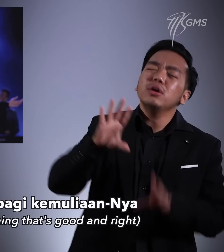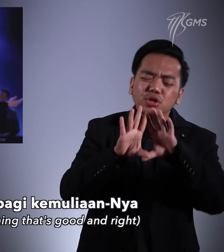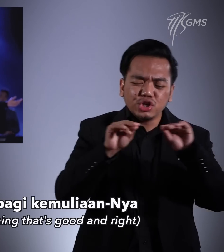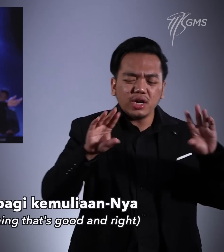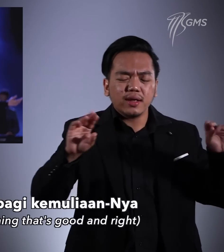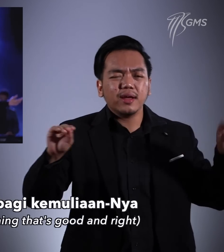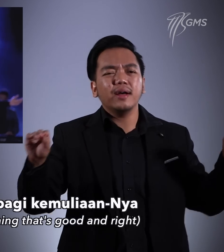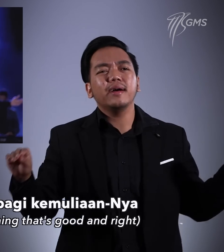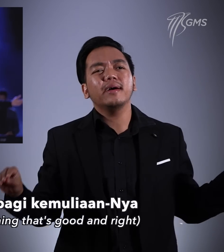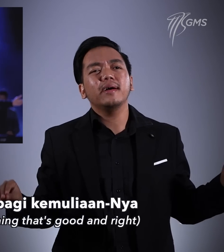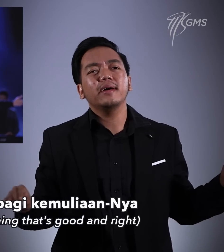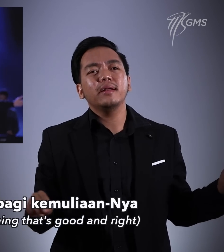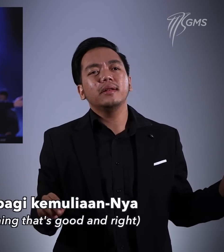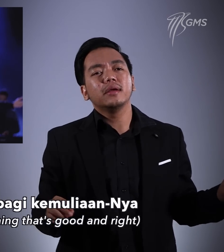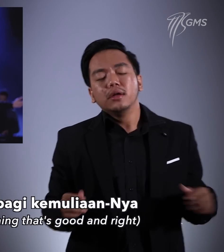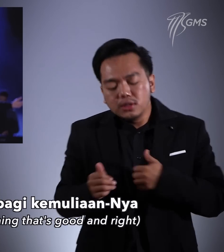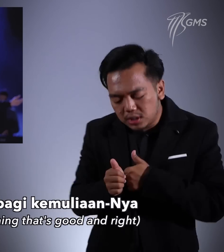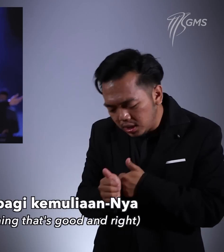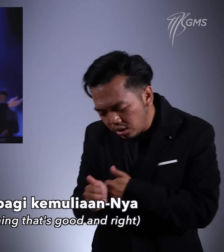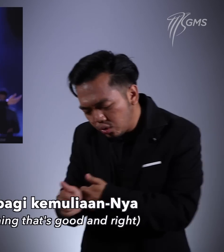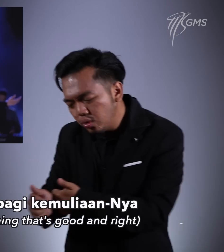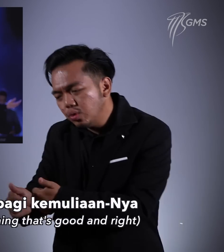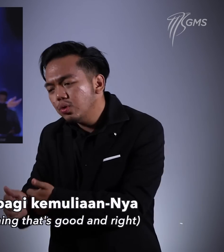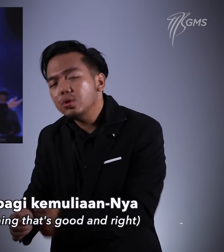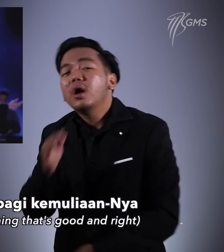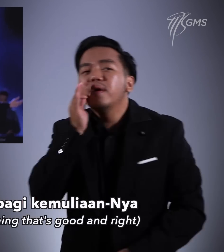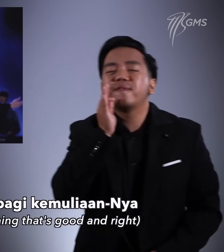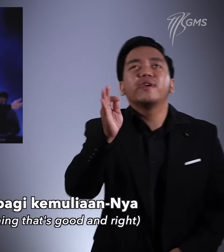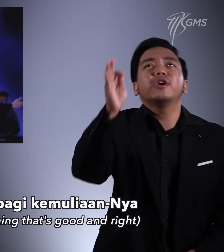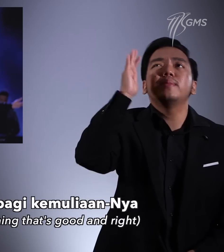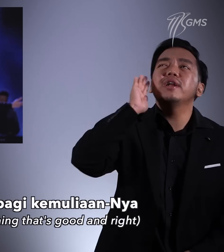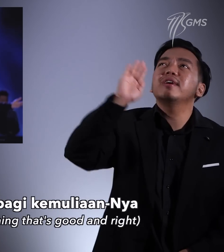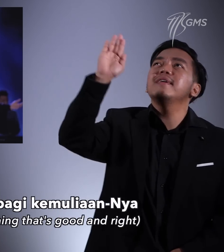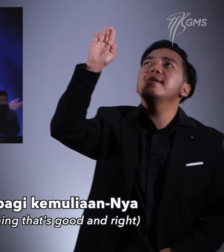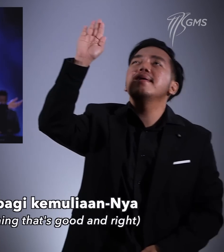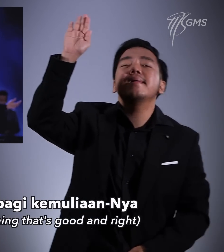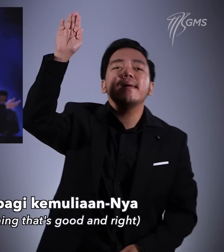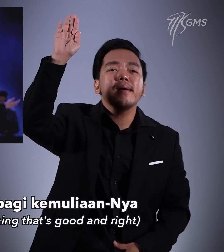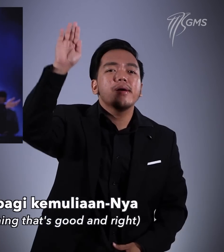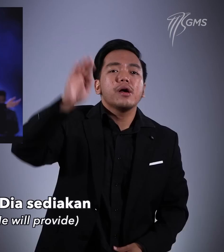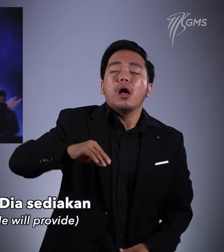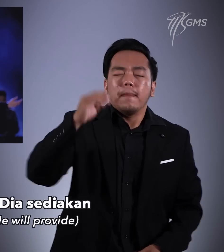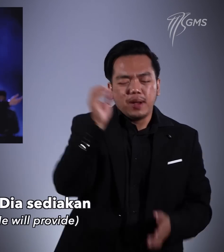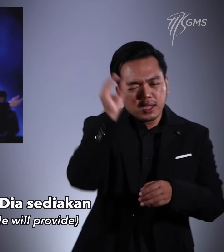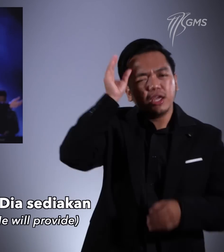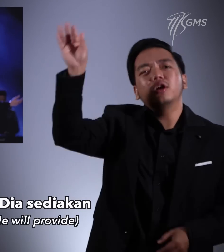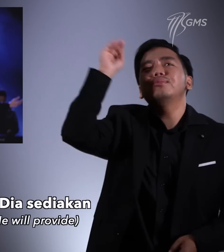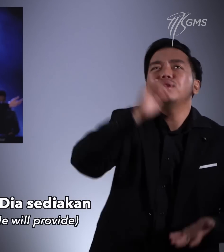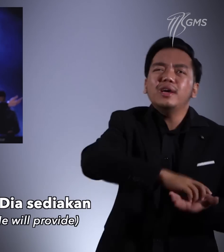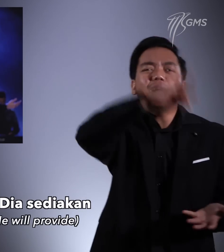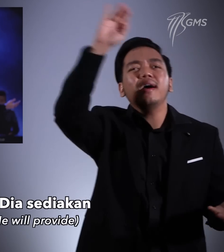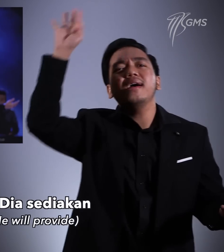Dia kerjakan seturut firman-Nya.